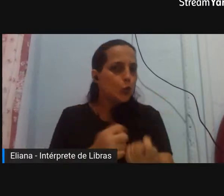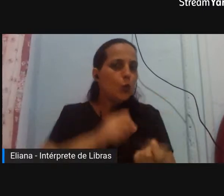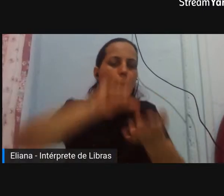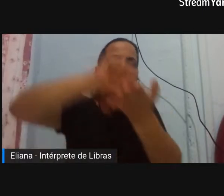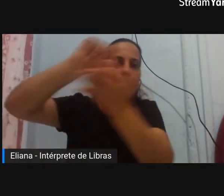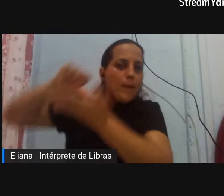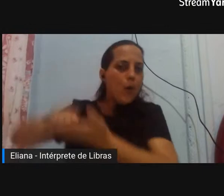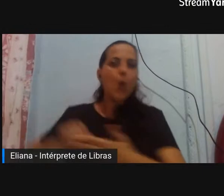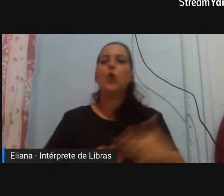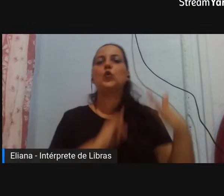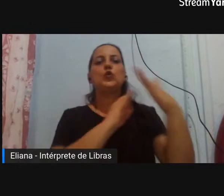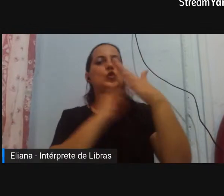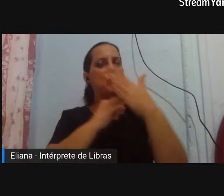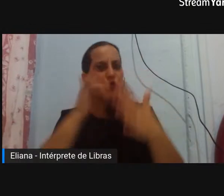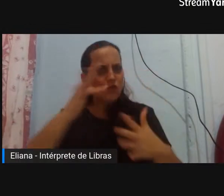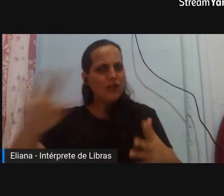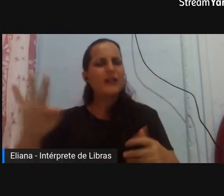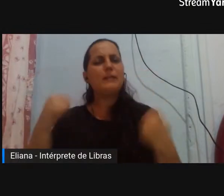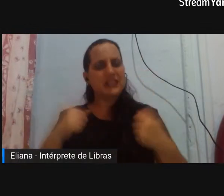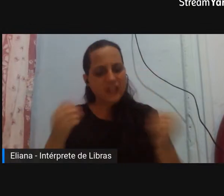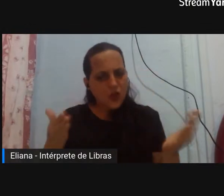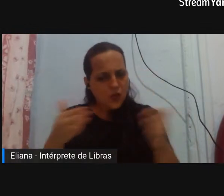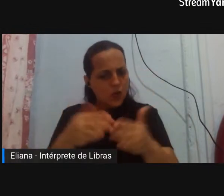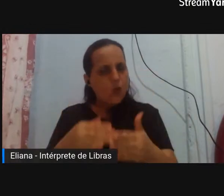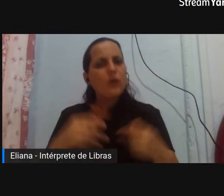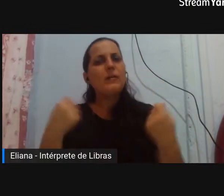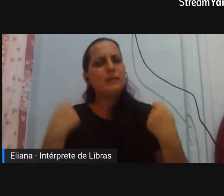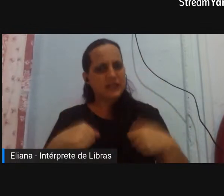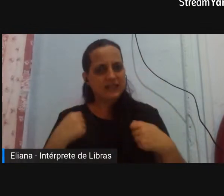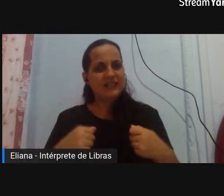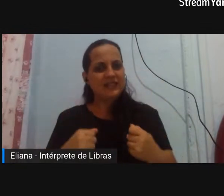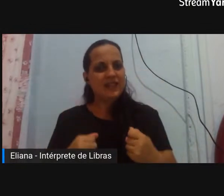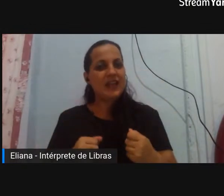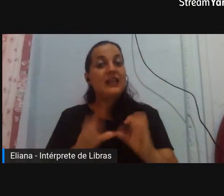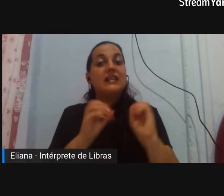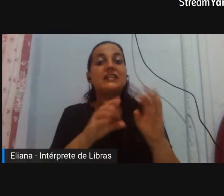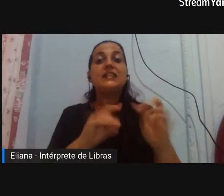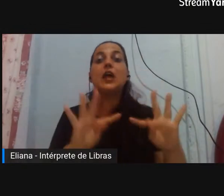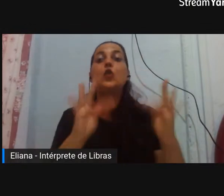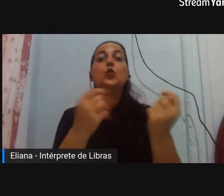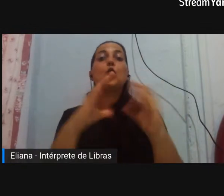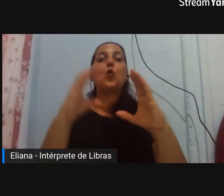dos institutos federais. Até porque,